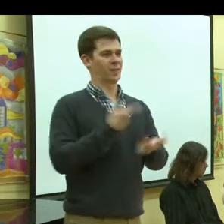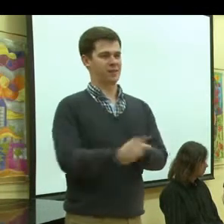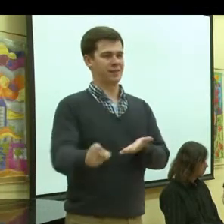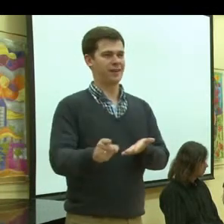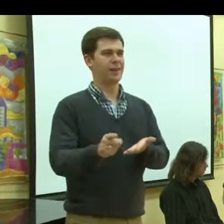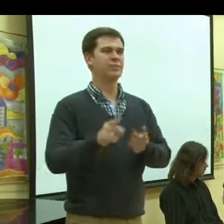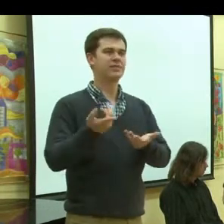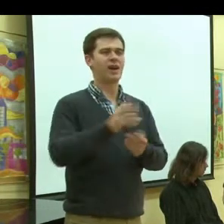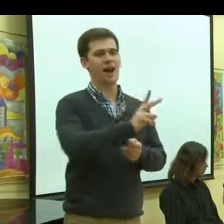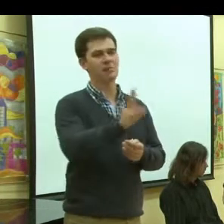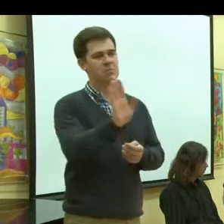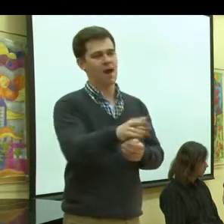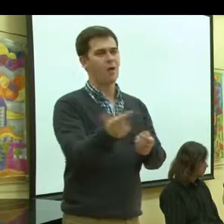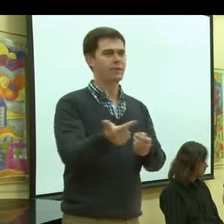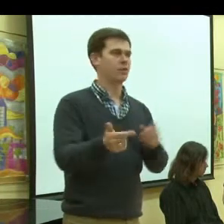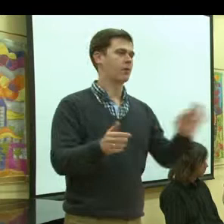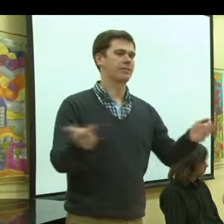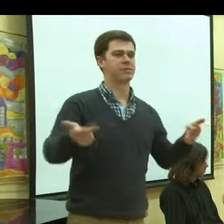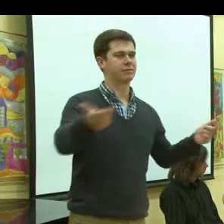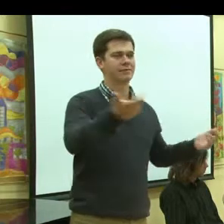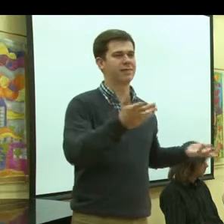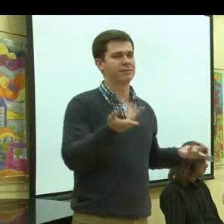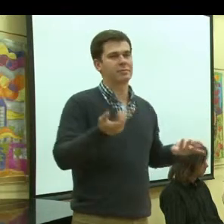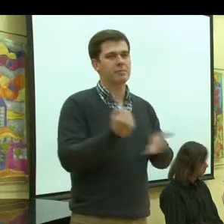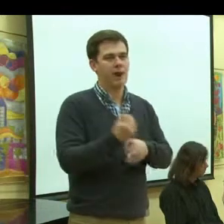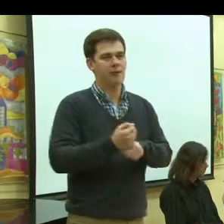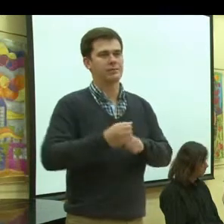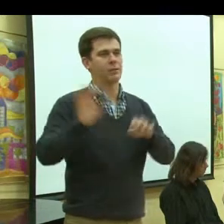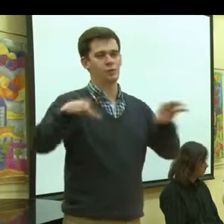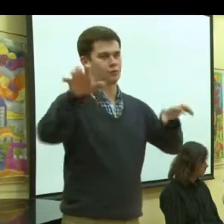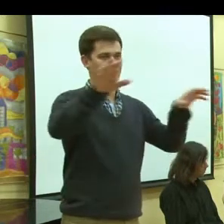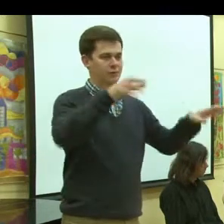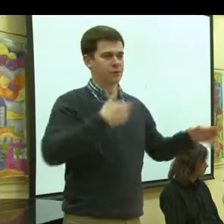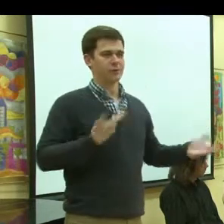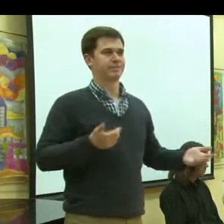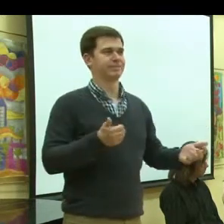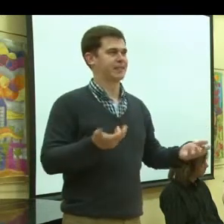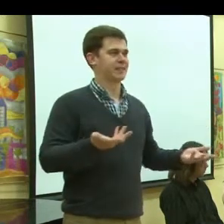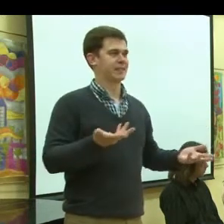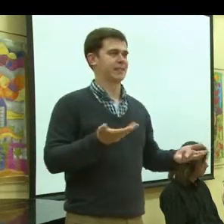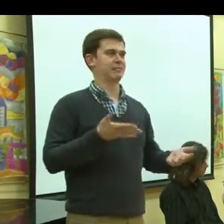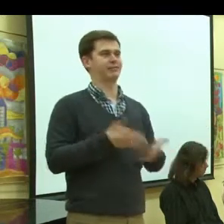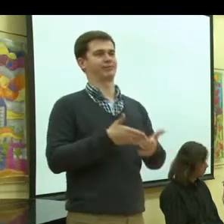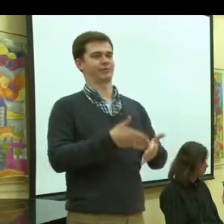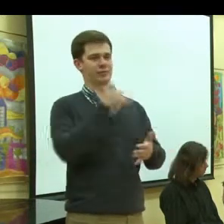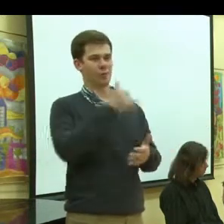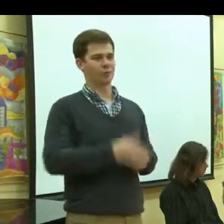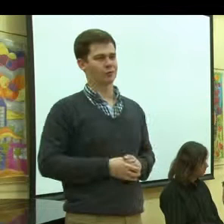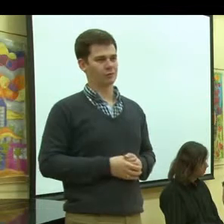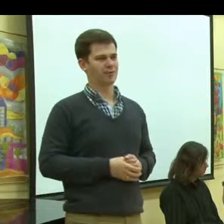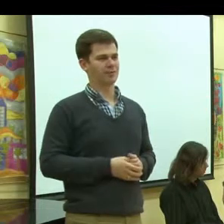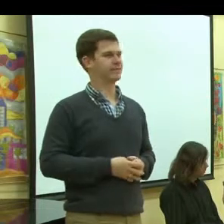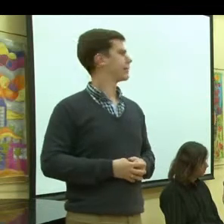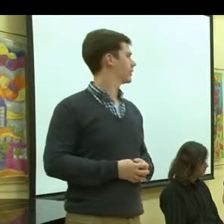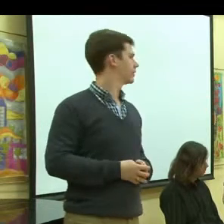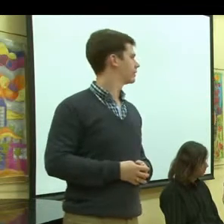na to, że właśnie każdy ma jakieś tam swoje ograniczenia czasowe, tak, czy różne zajęcia. Incluso si nos encontramos vamos a tomar un mate juntos